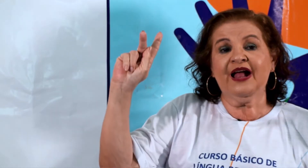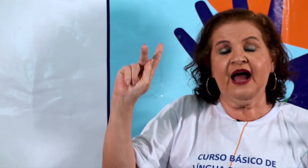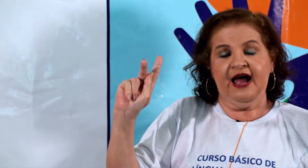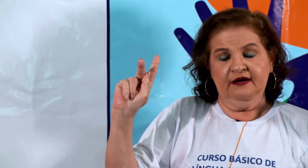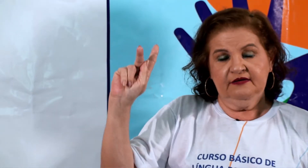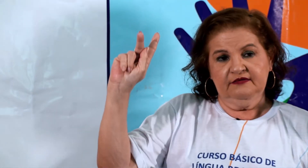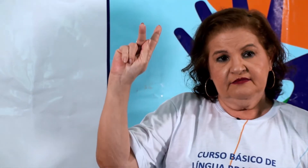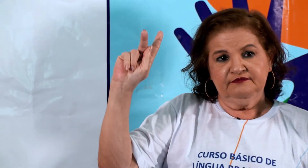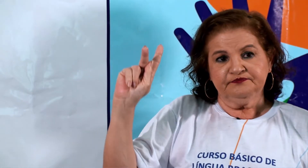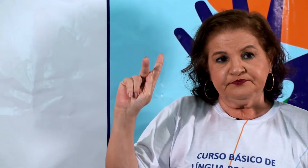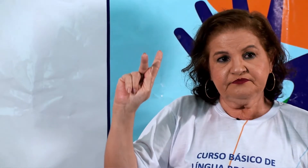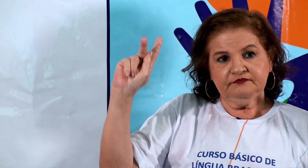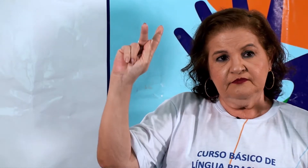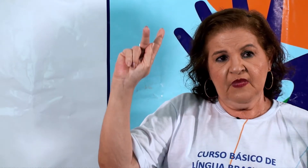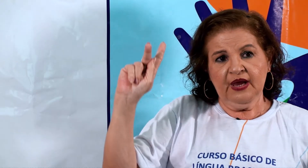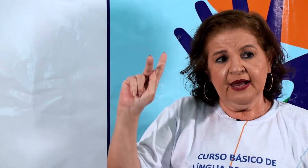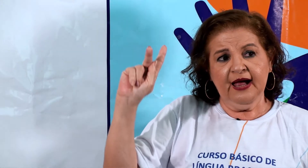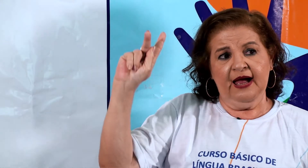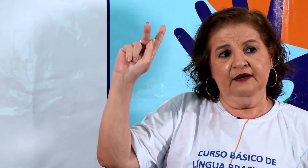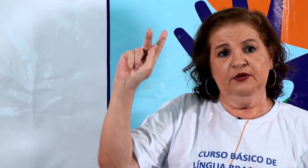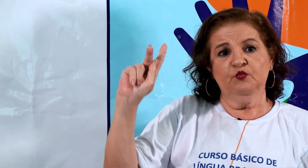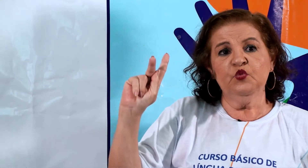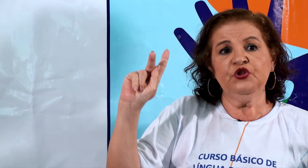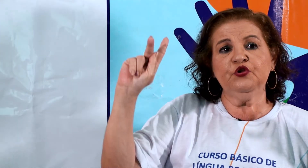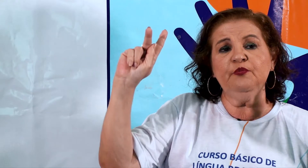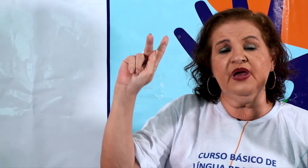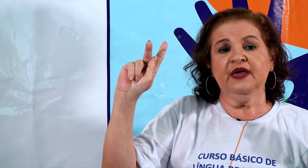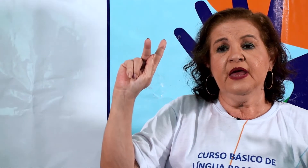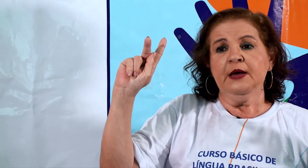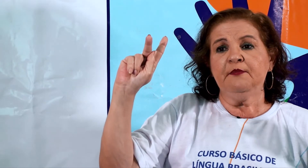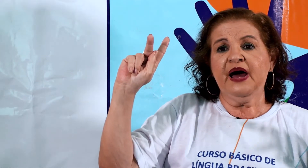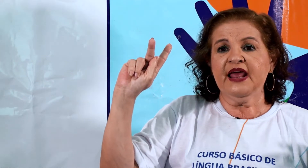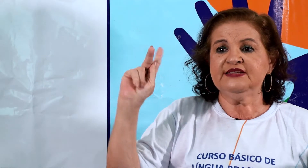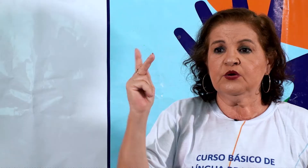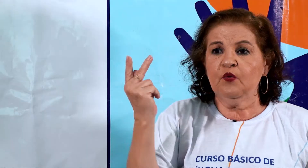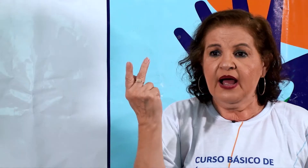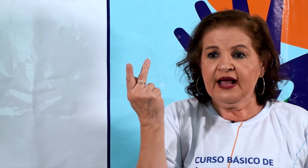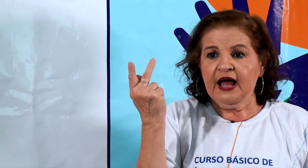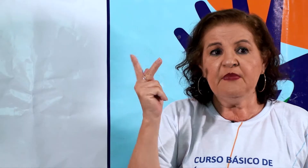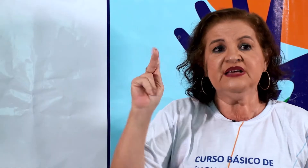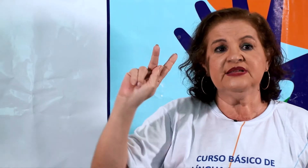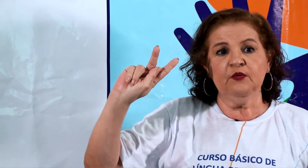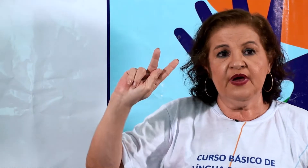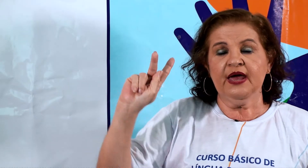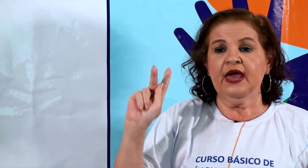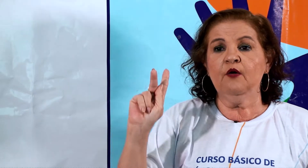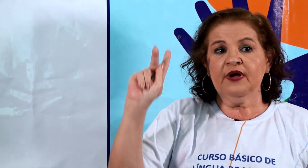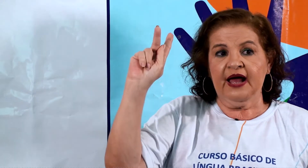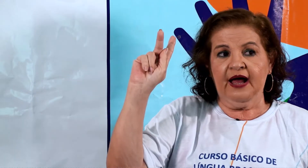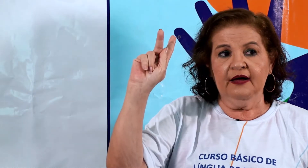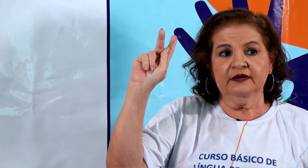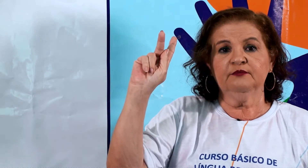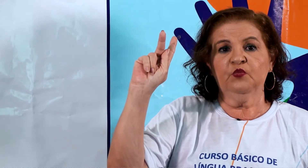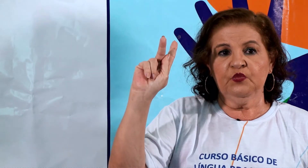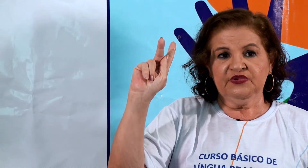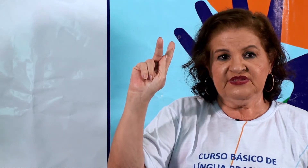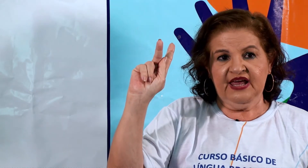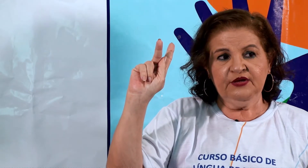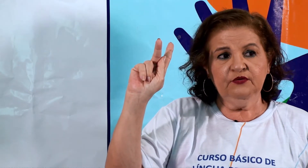K. K. K. Muito bem. Parece com H, mas não é. É o K. Certo?